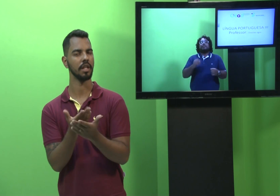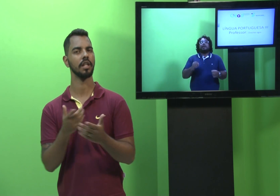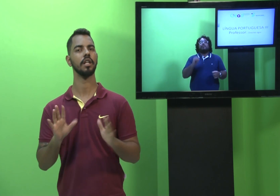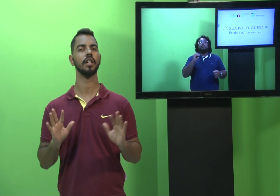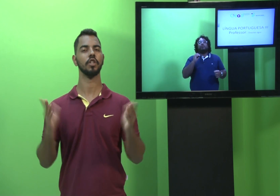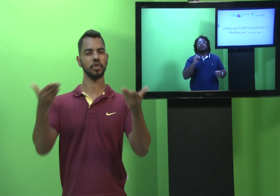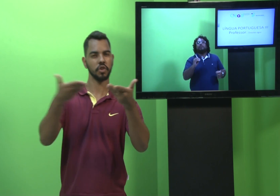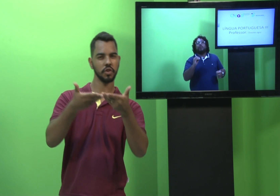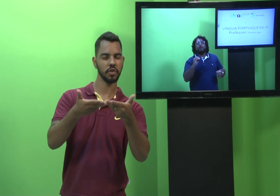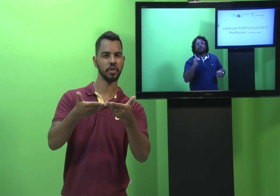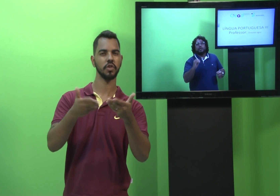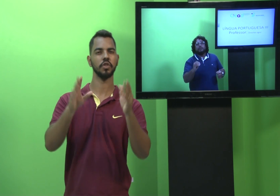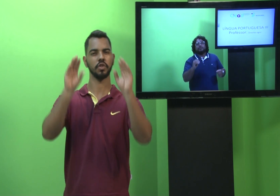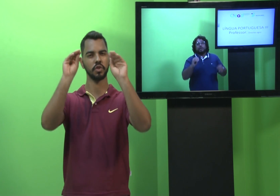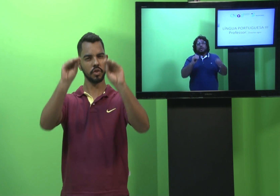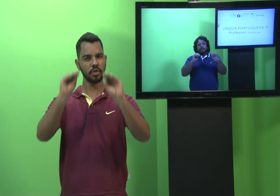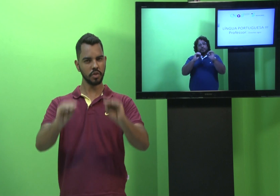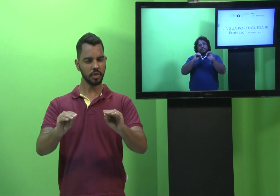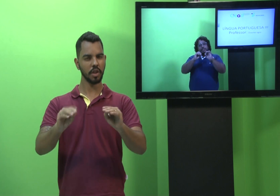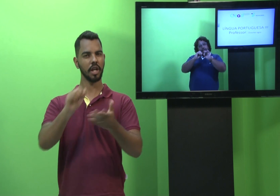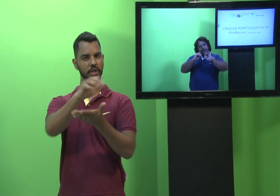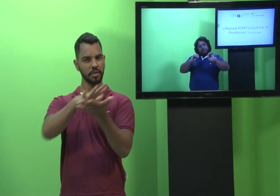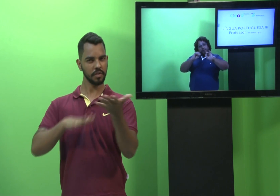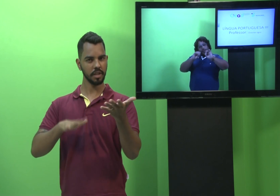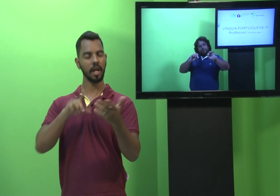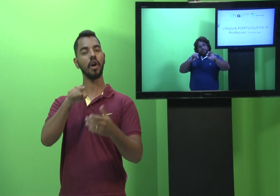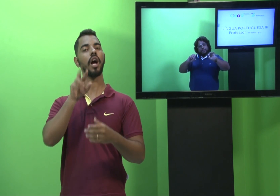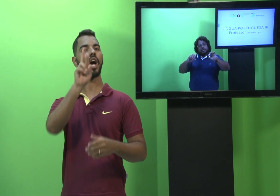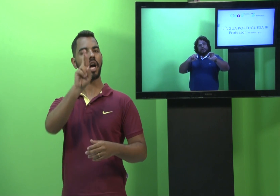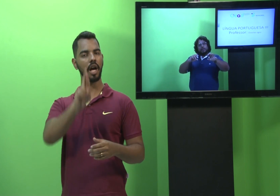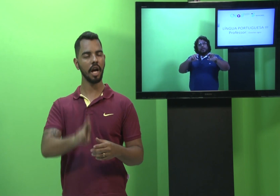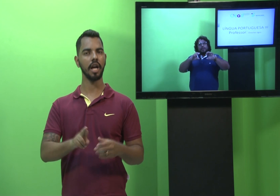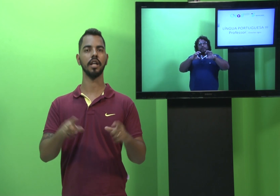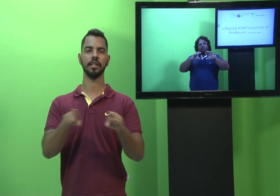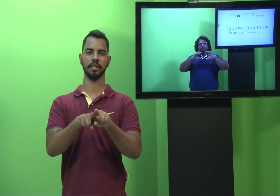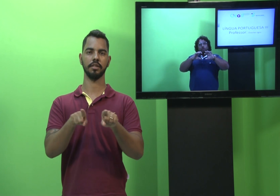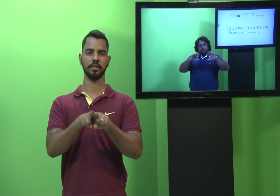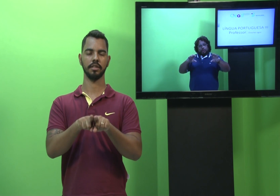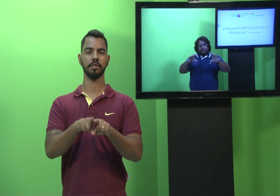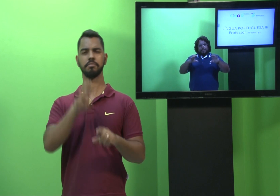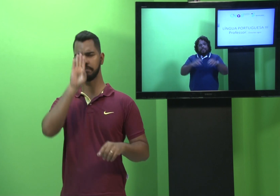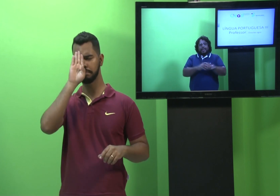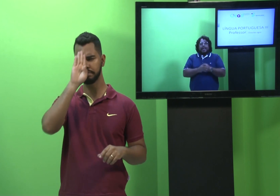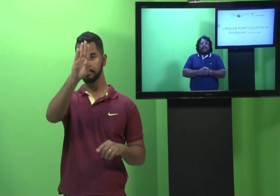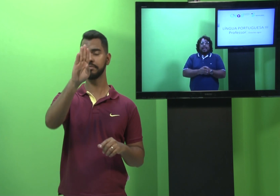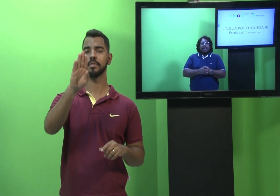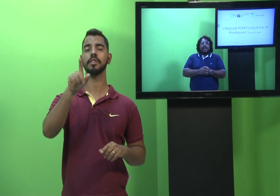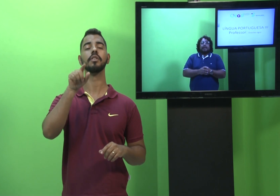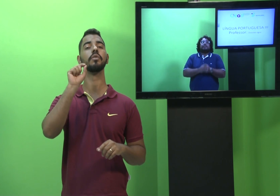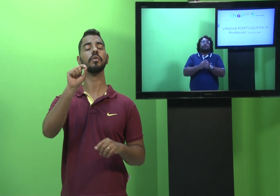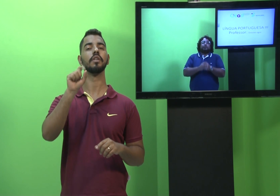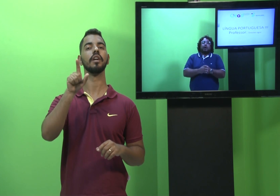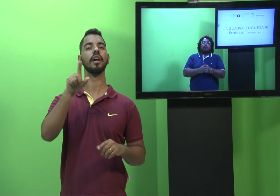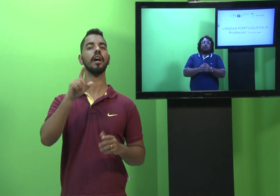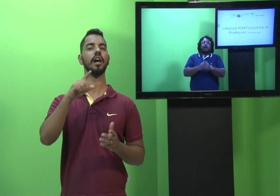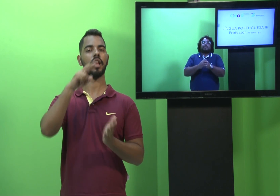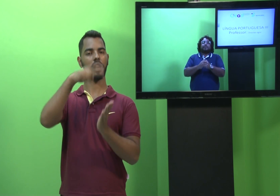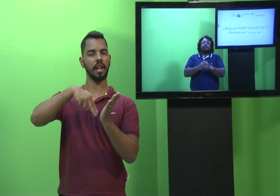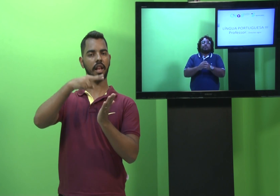também é muito importante que vocês leiam a apostila toda. Esta videoaula corresponde